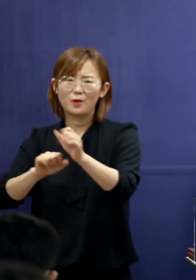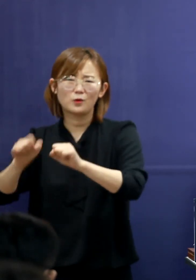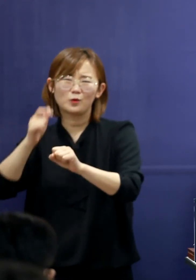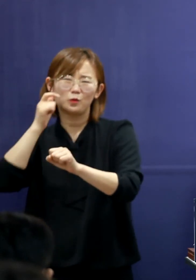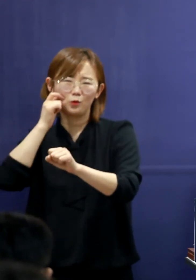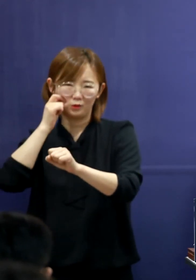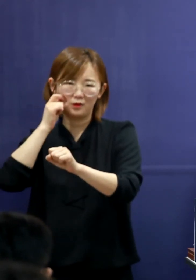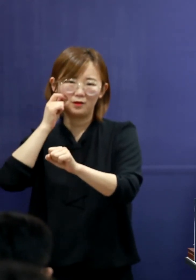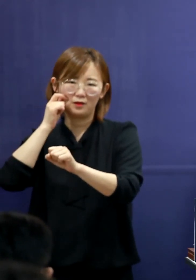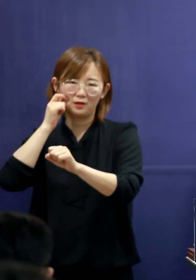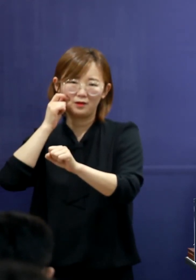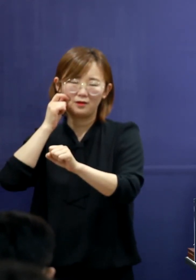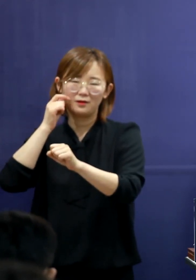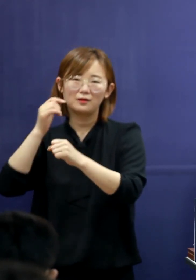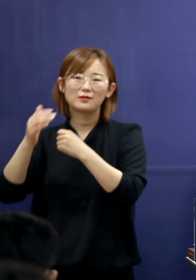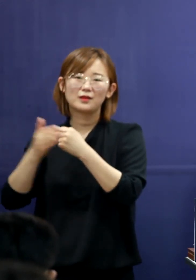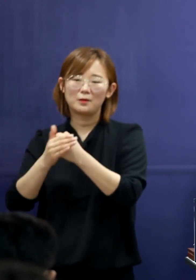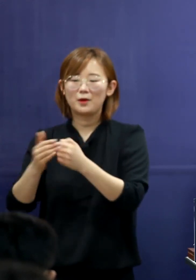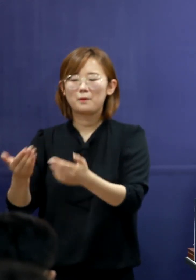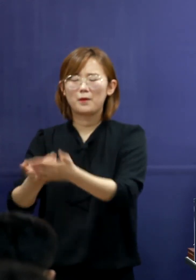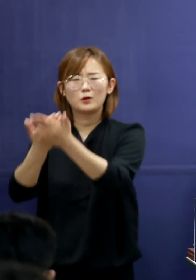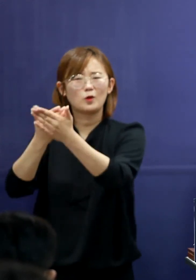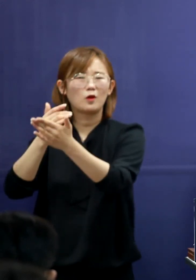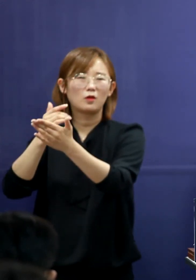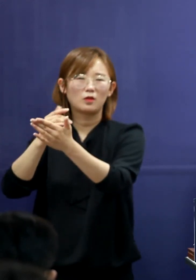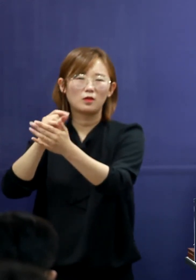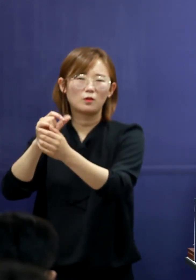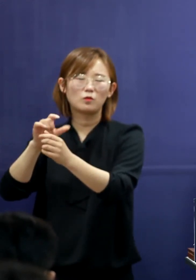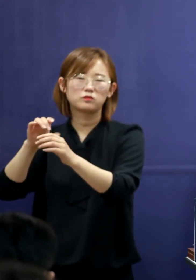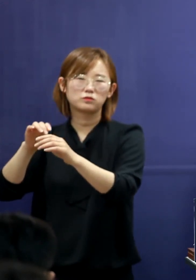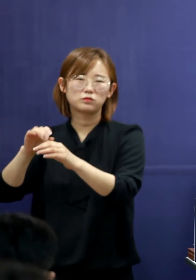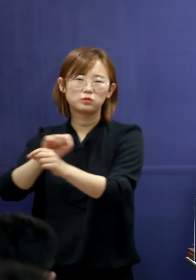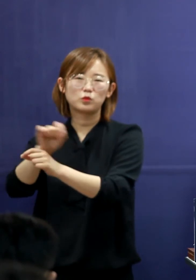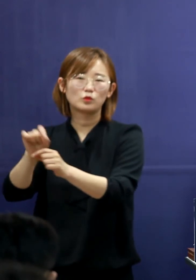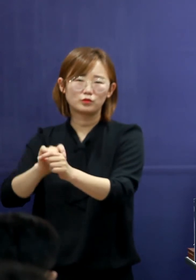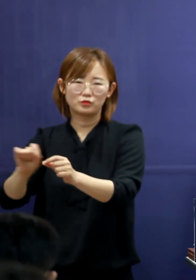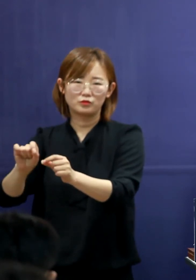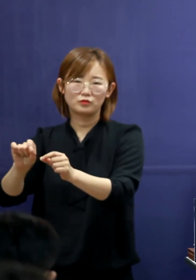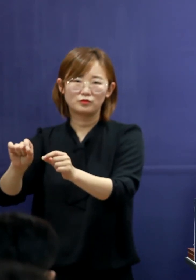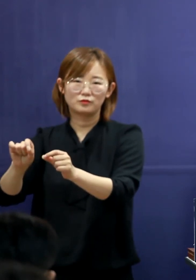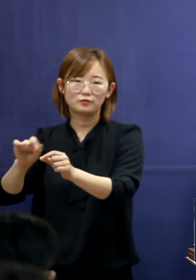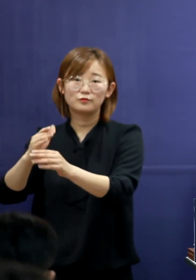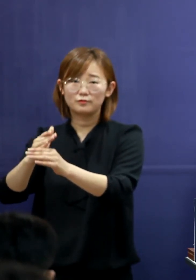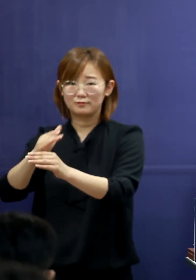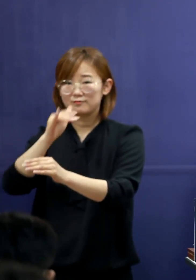상황입니다. 그래서 사실상 재개발은 좀 불가능한 그런 상황이기 때문에